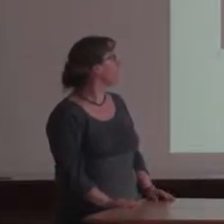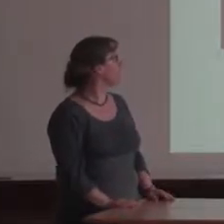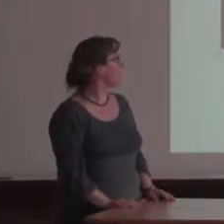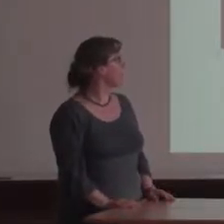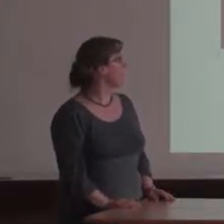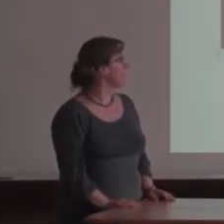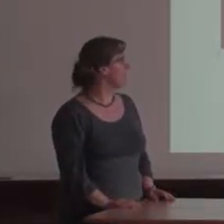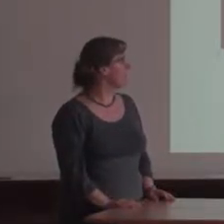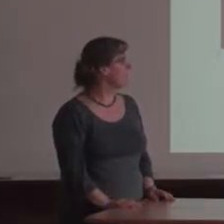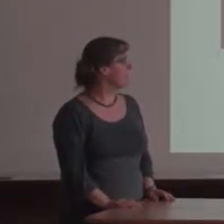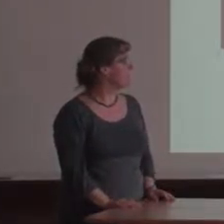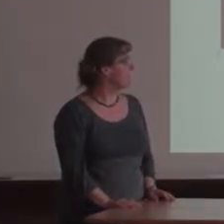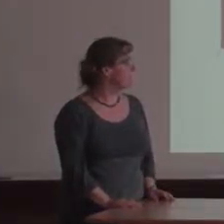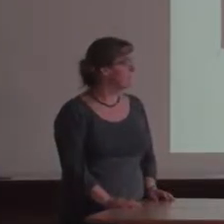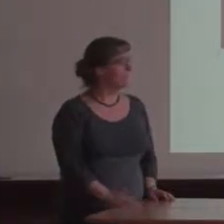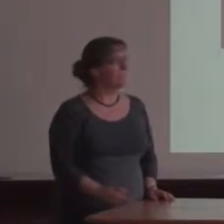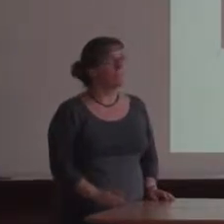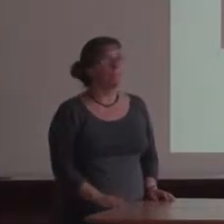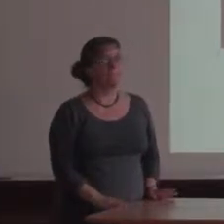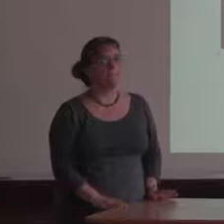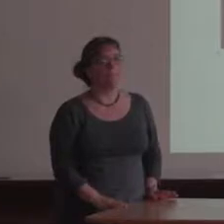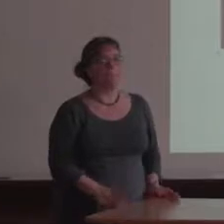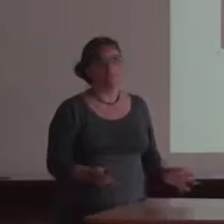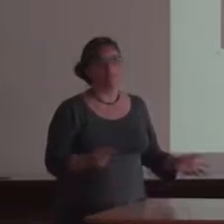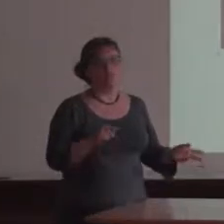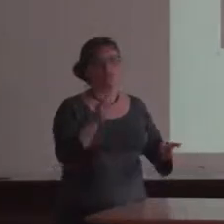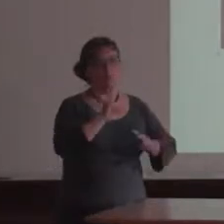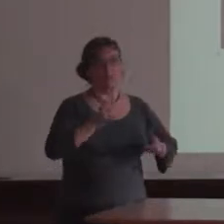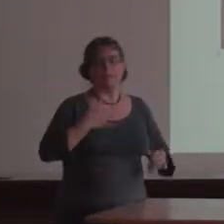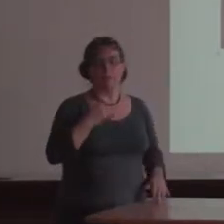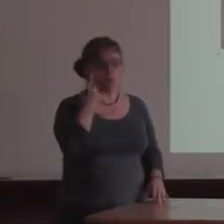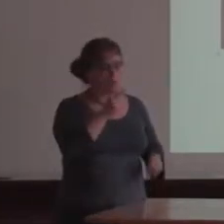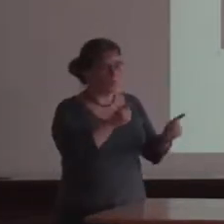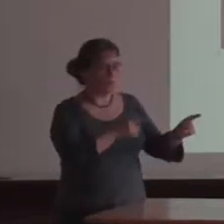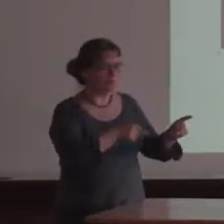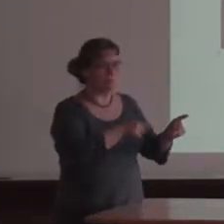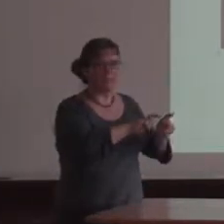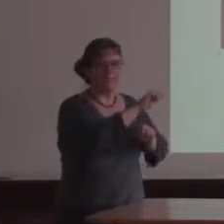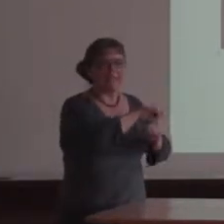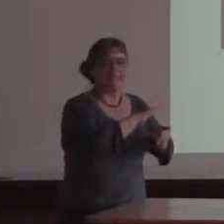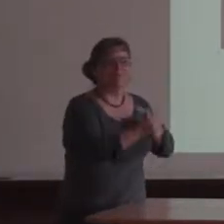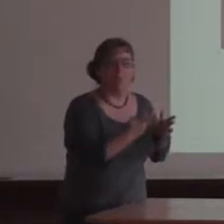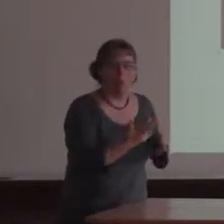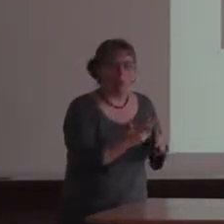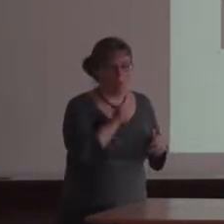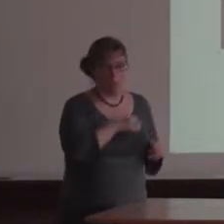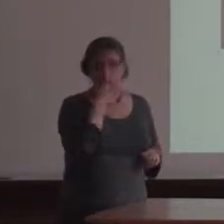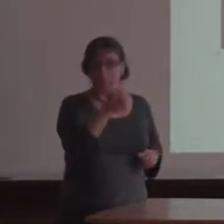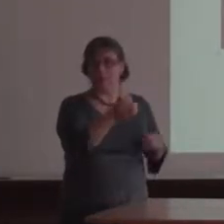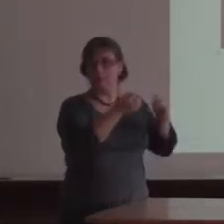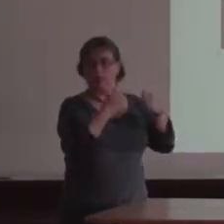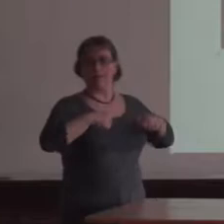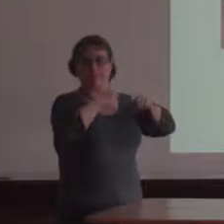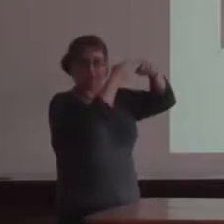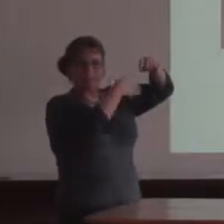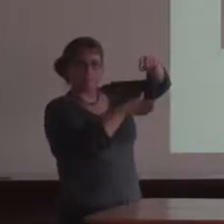Des manières simples de lui spécifier certains tests à exécuter, ça peut être de lui passer un chemin. Si je donne un sous-dossier de mes